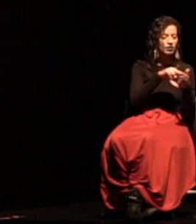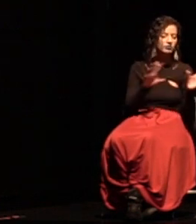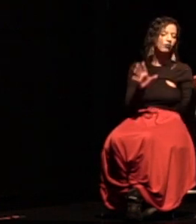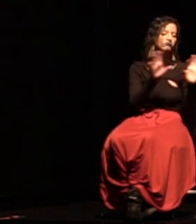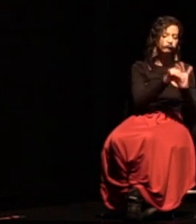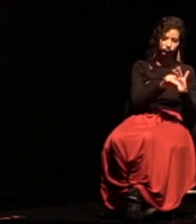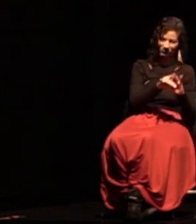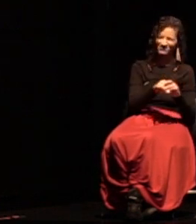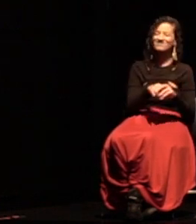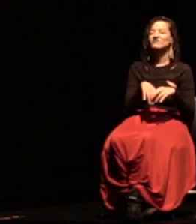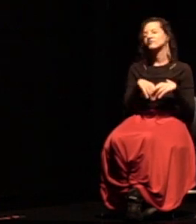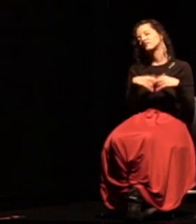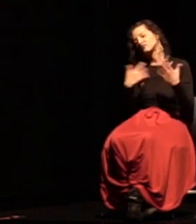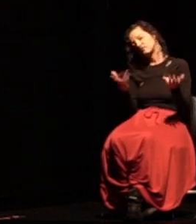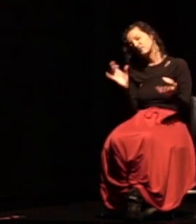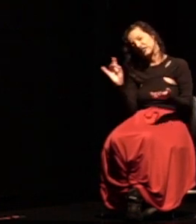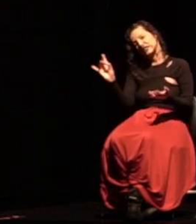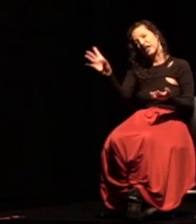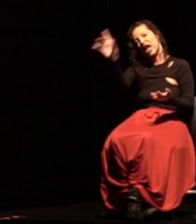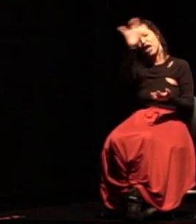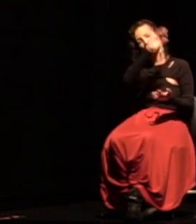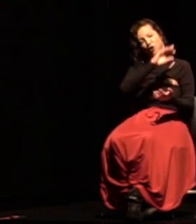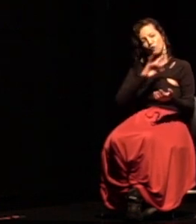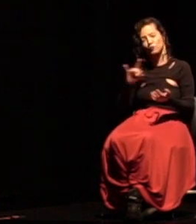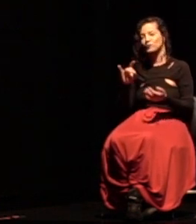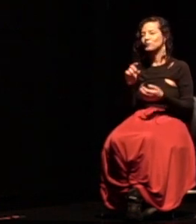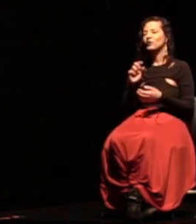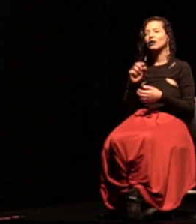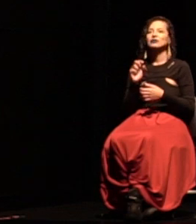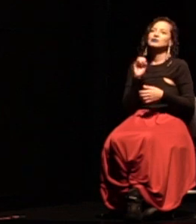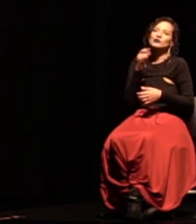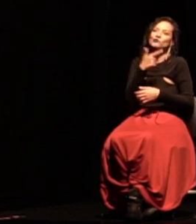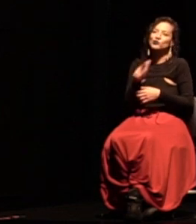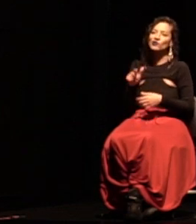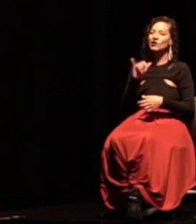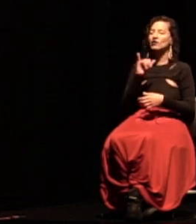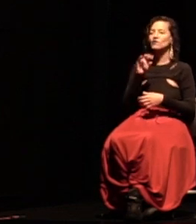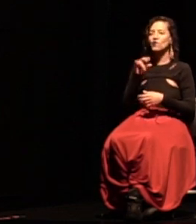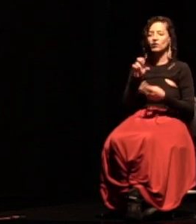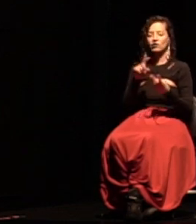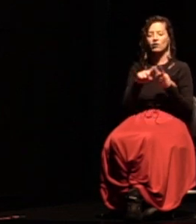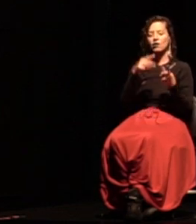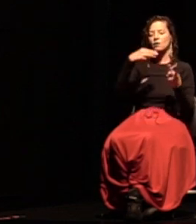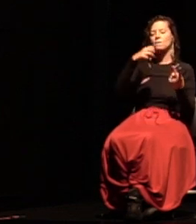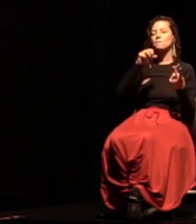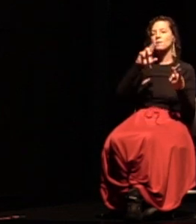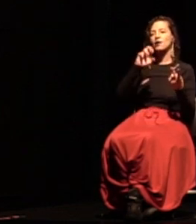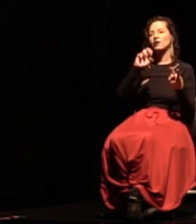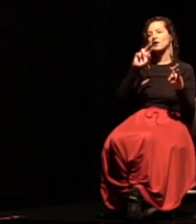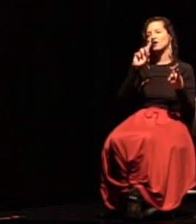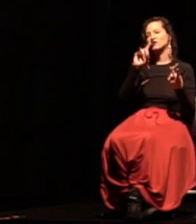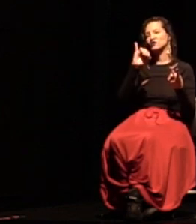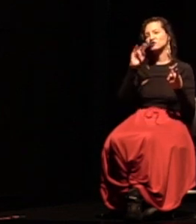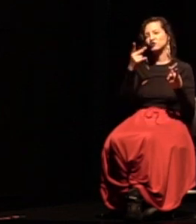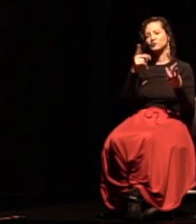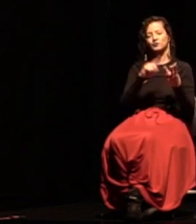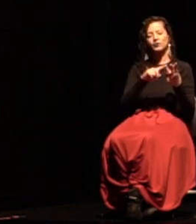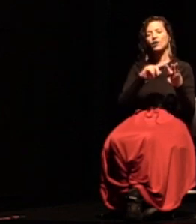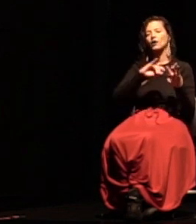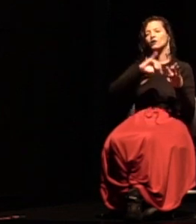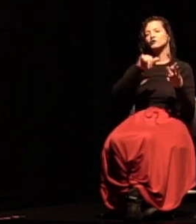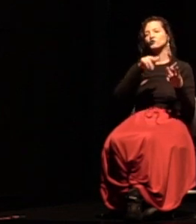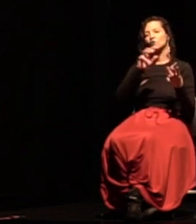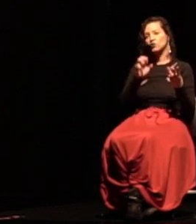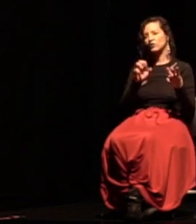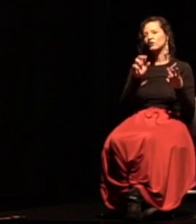que haveria de ser de cada um de nós se não fosse Yvonne Rainer, Meredith Monk, né, John Cage. Então,